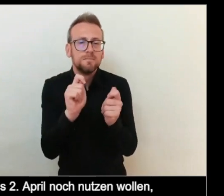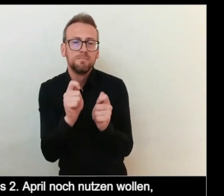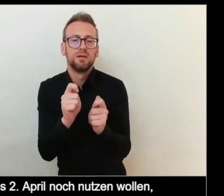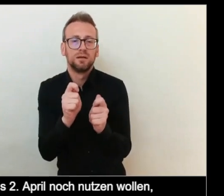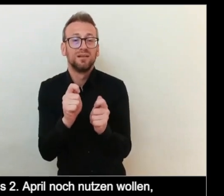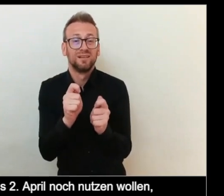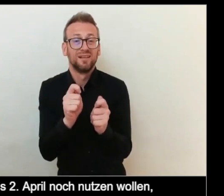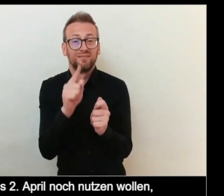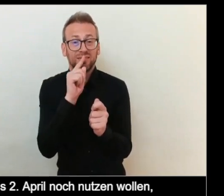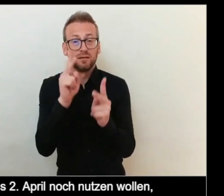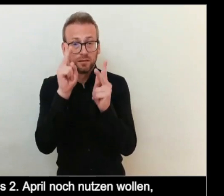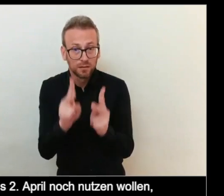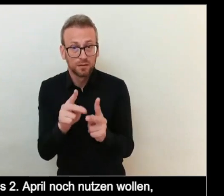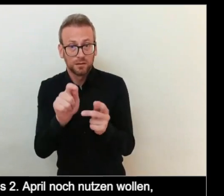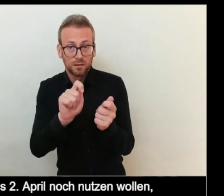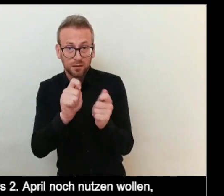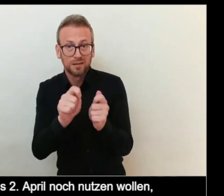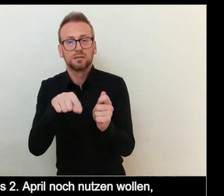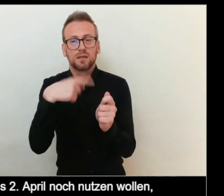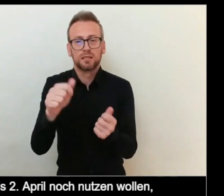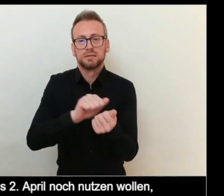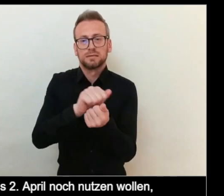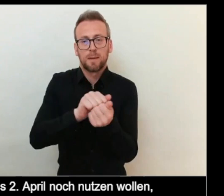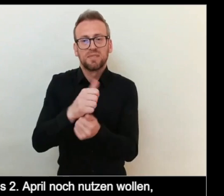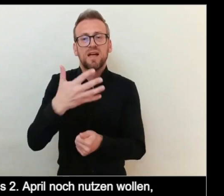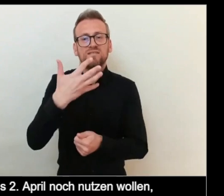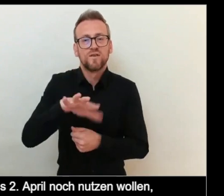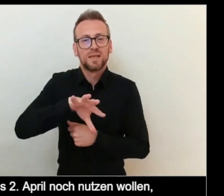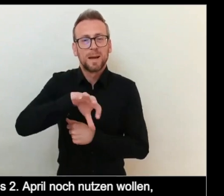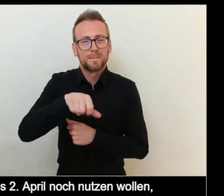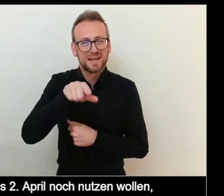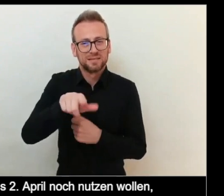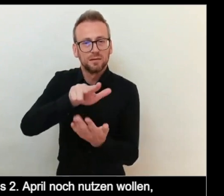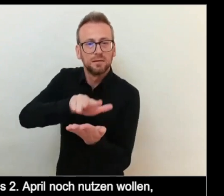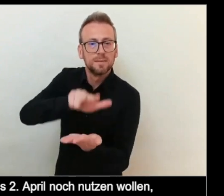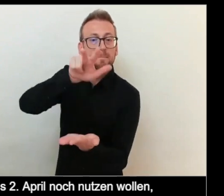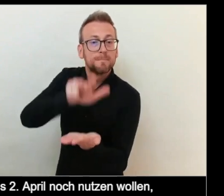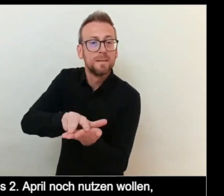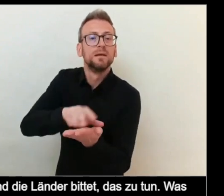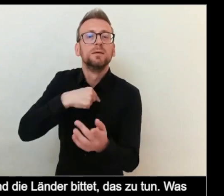geben. Maske ist nach wie vor ein ganz zentrales Schutzmittel.